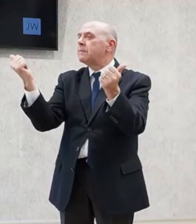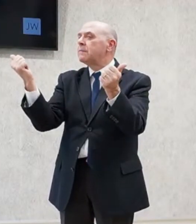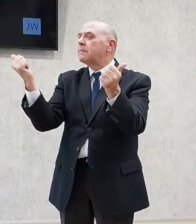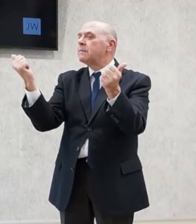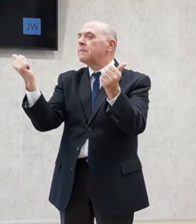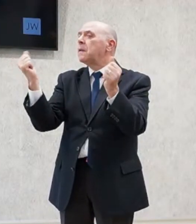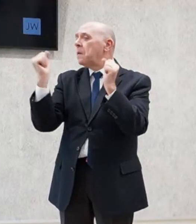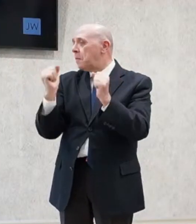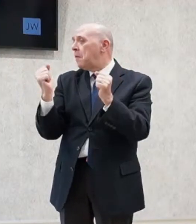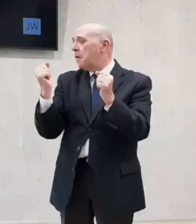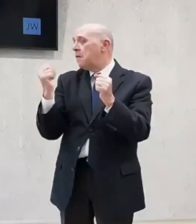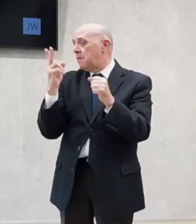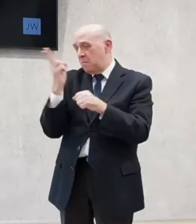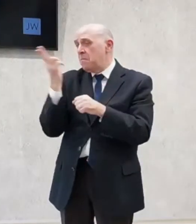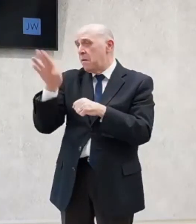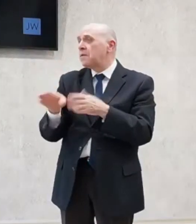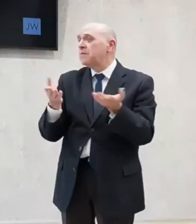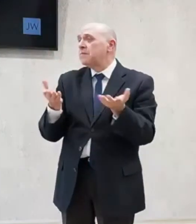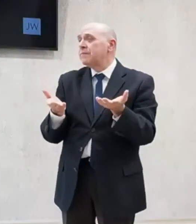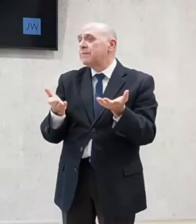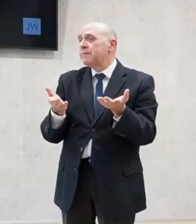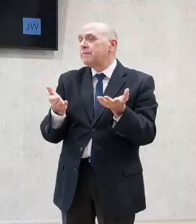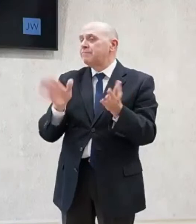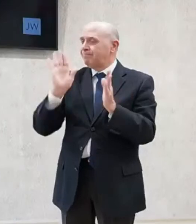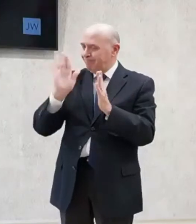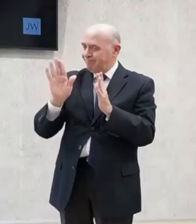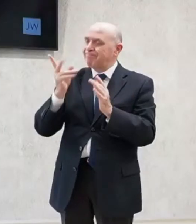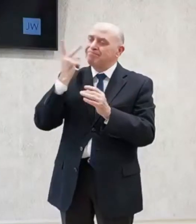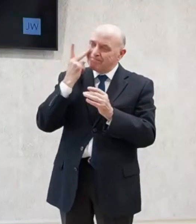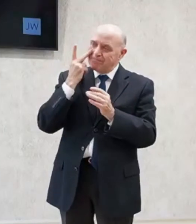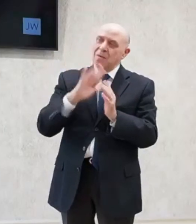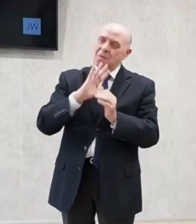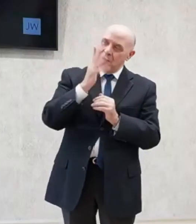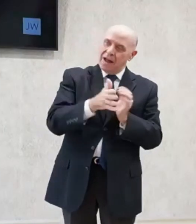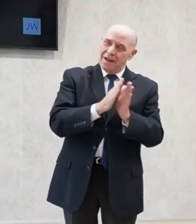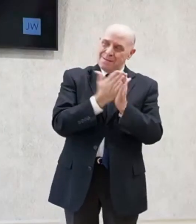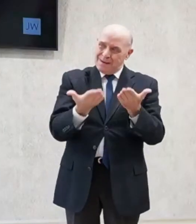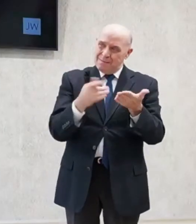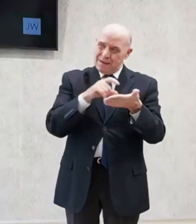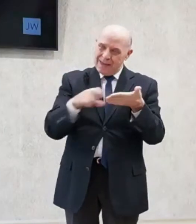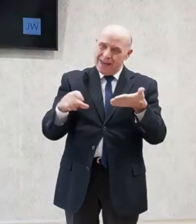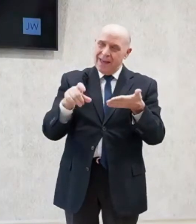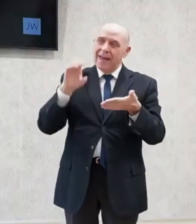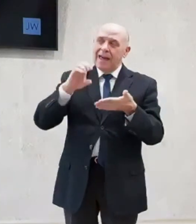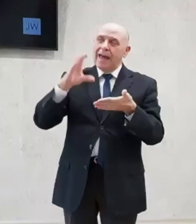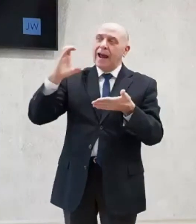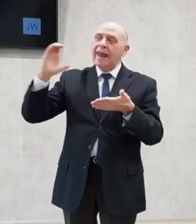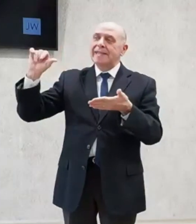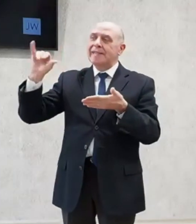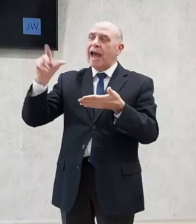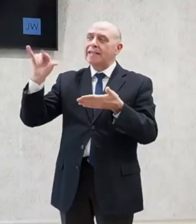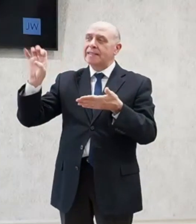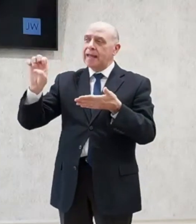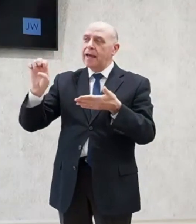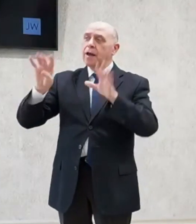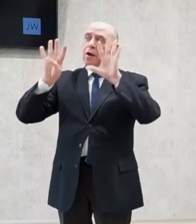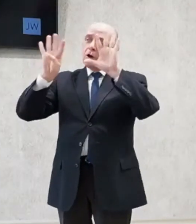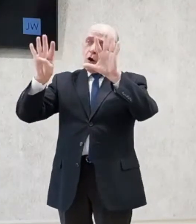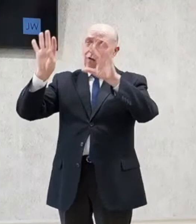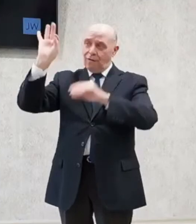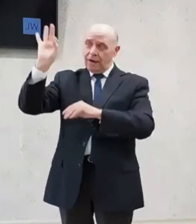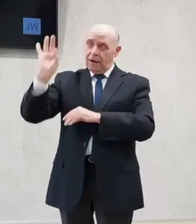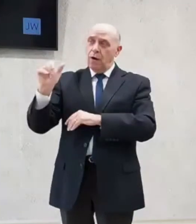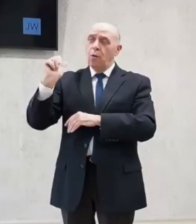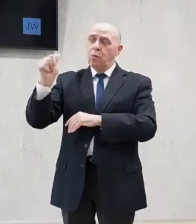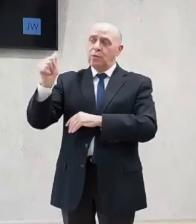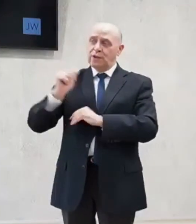anche la vita Allora vogliamo leggere un altro passo scrittore quello che è riportato in ecclesiastico al capitolo 9 Il versetto 11